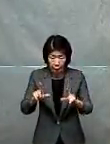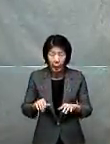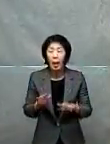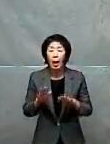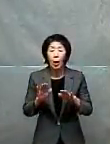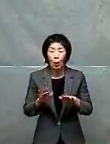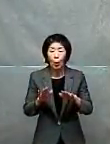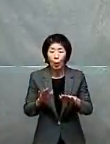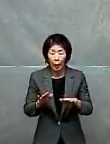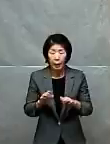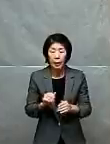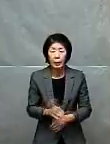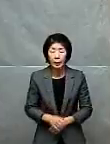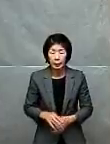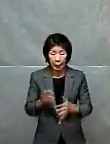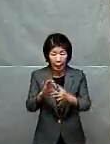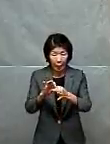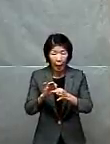り、